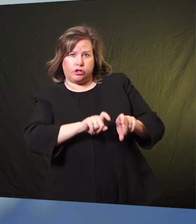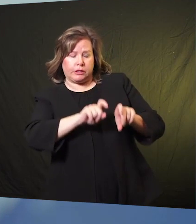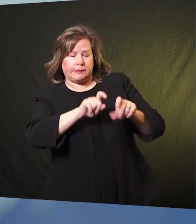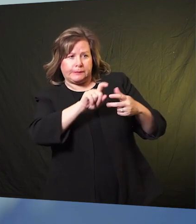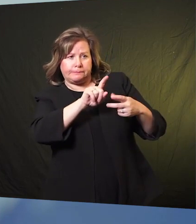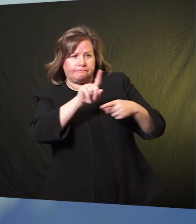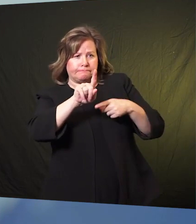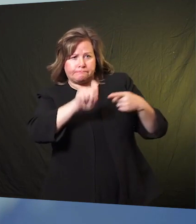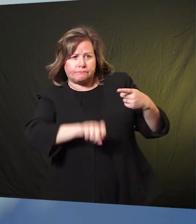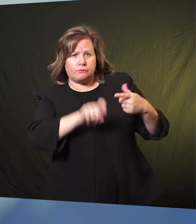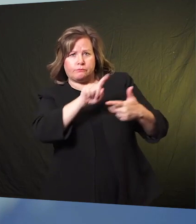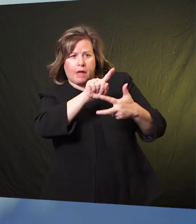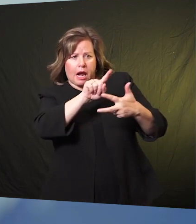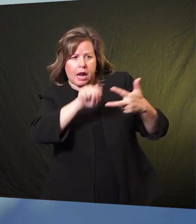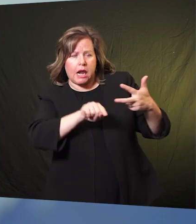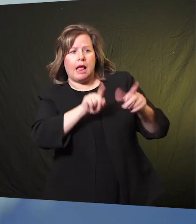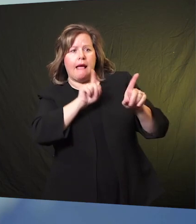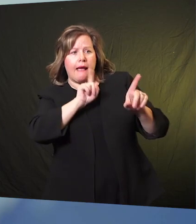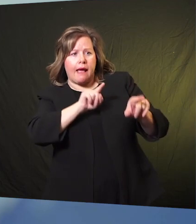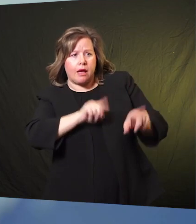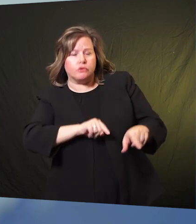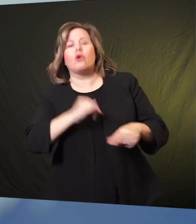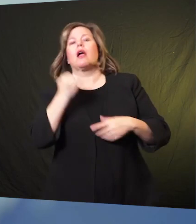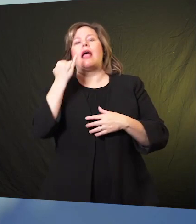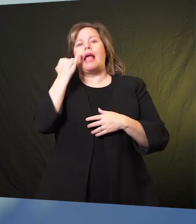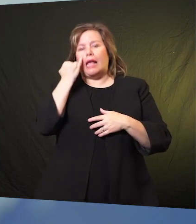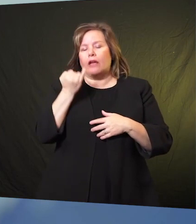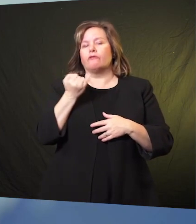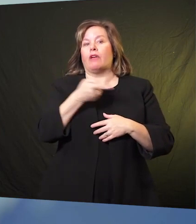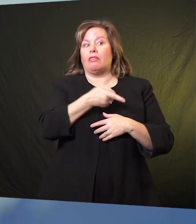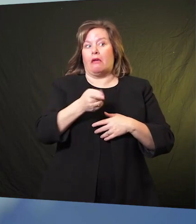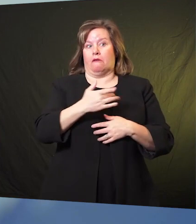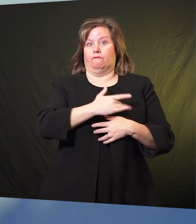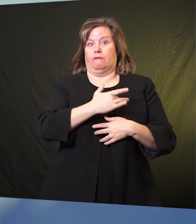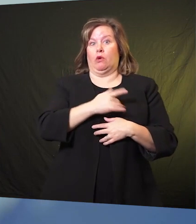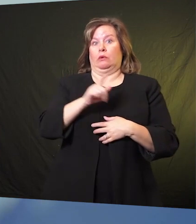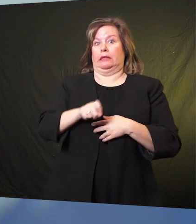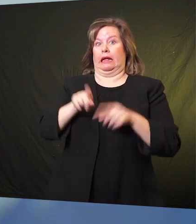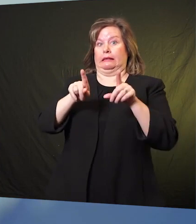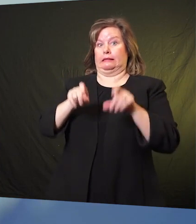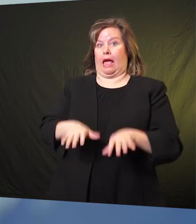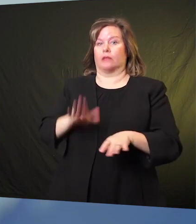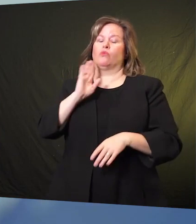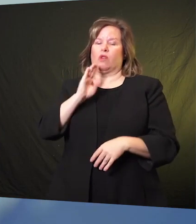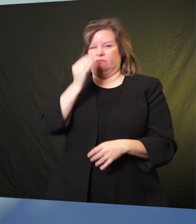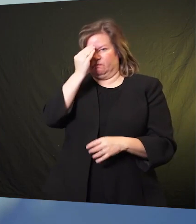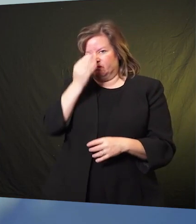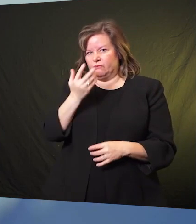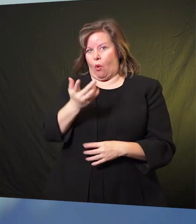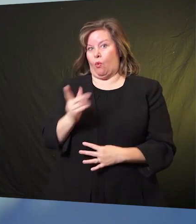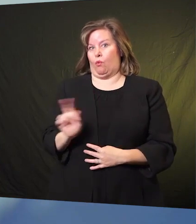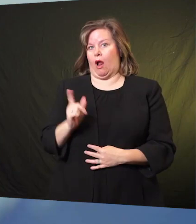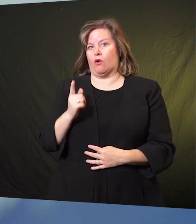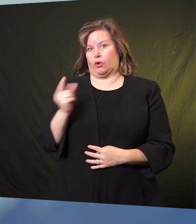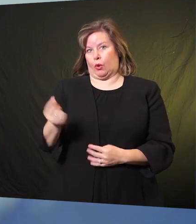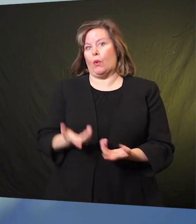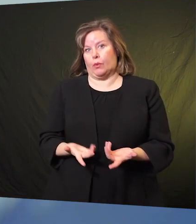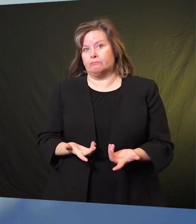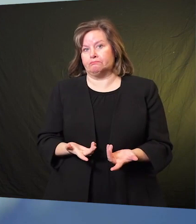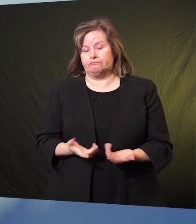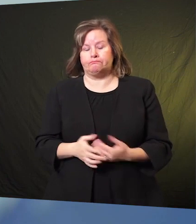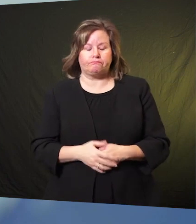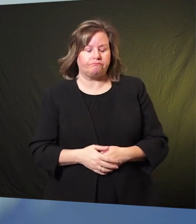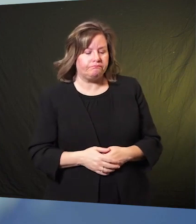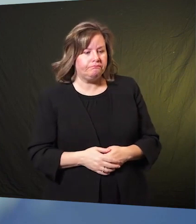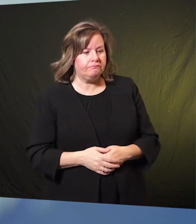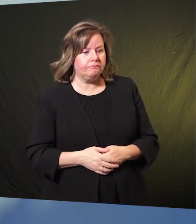instrucciones sobre cómo hacerlo y dónde ir otra razón por la que creo que estamos viendo un aumento en nuestro número es